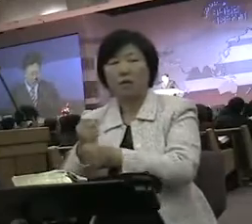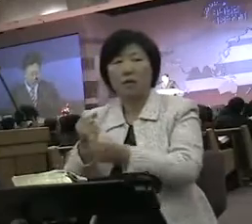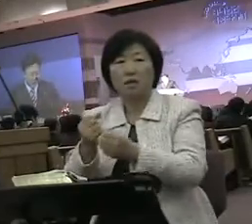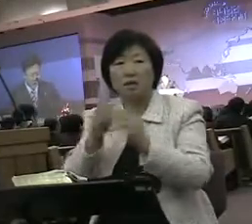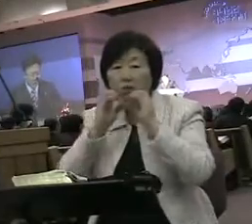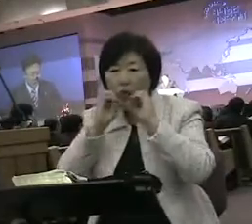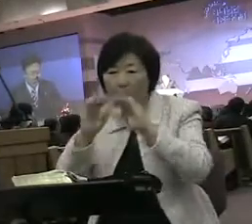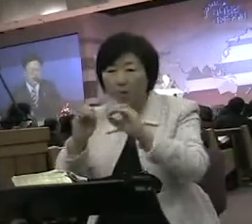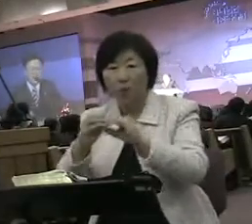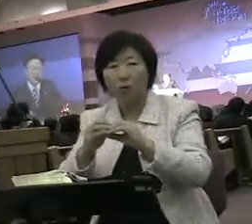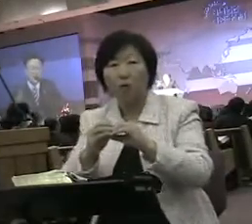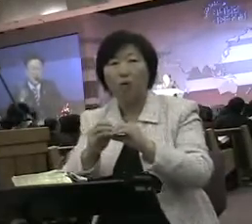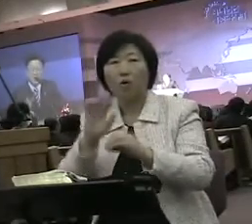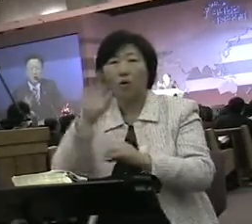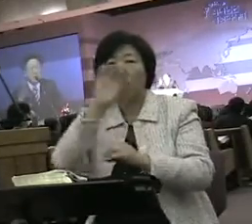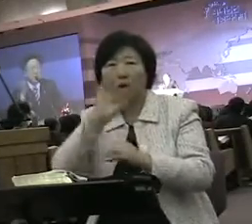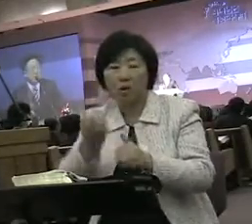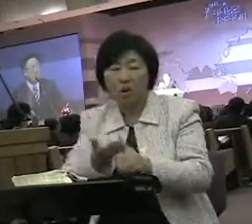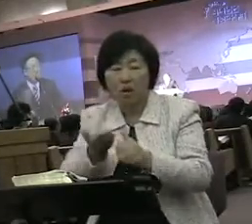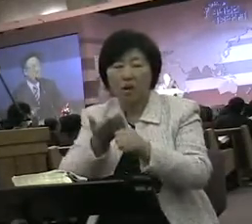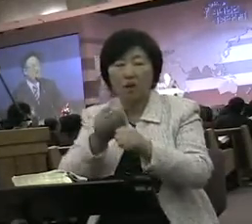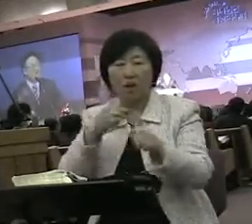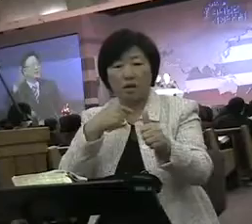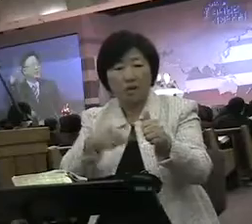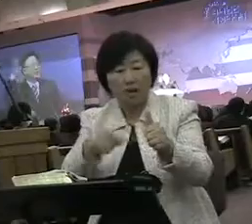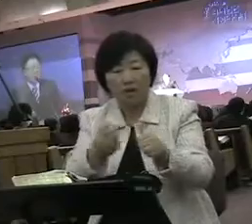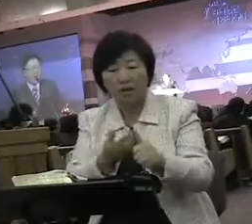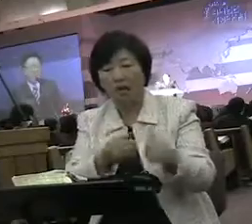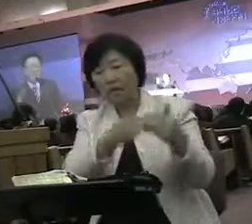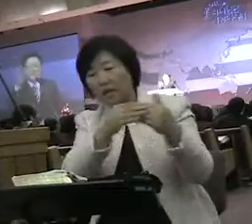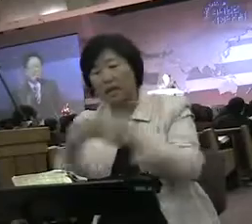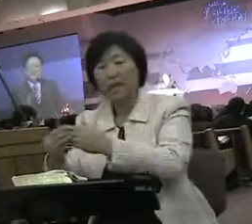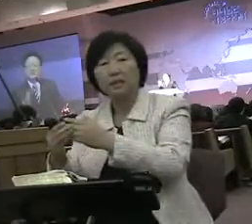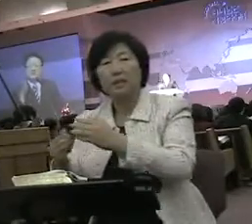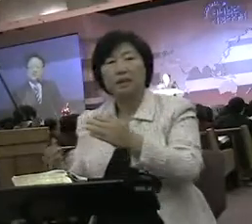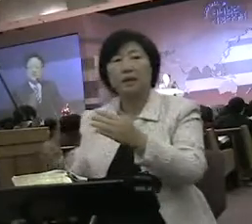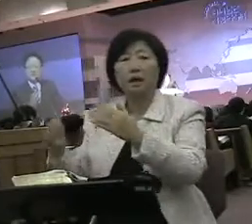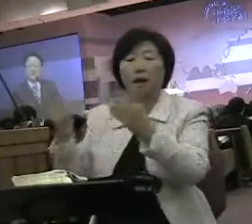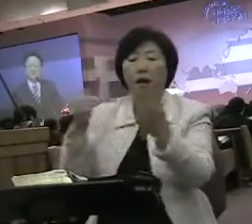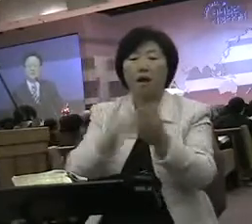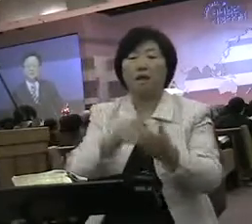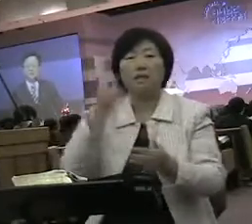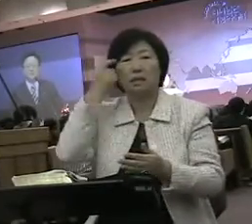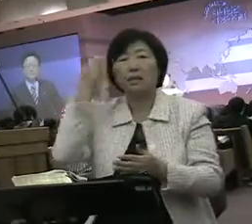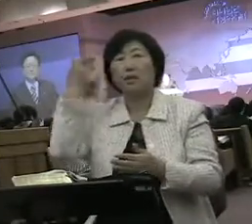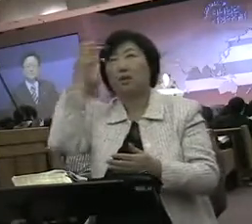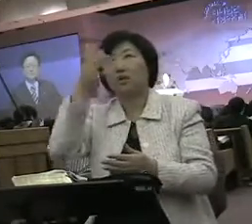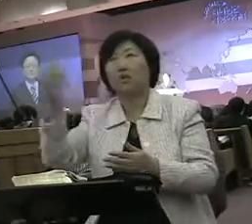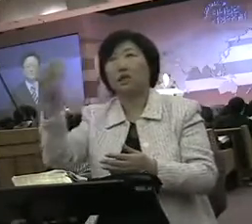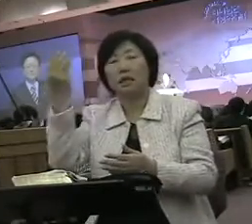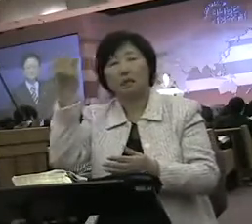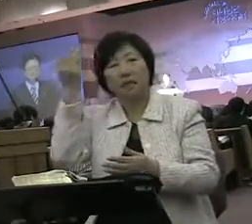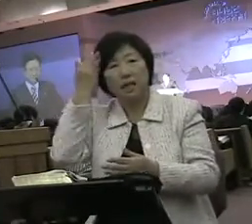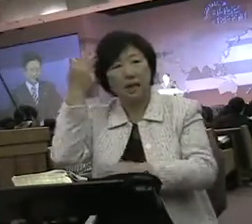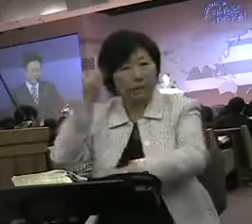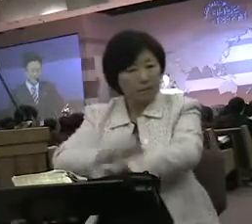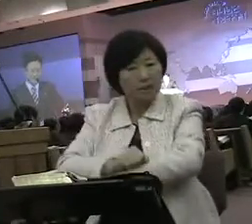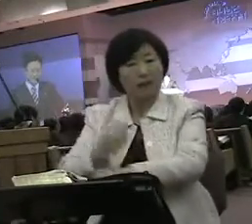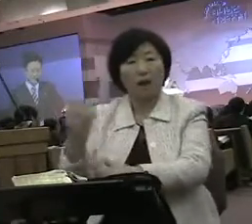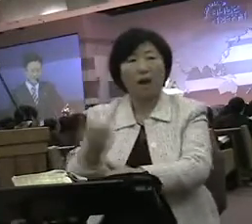전도에서부터 양육 그리고 리더 양성까지 영적 재생산의 경험을 가진 그러한 사람,